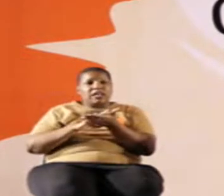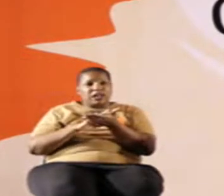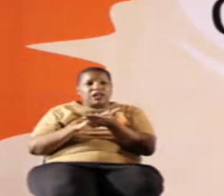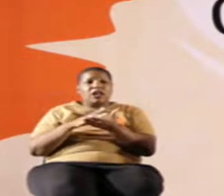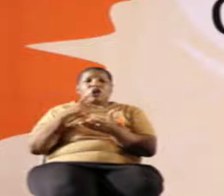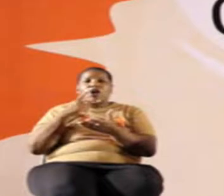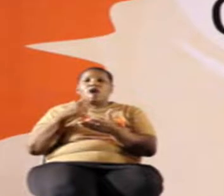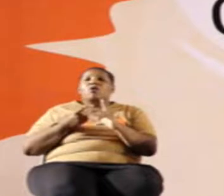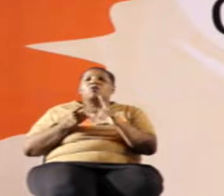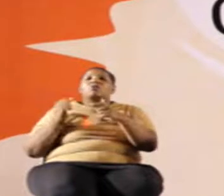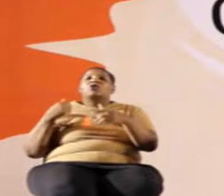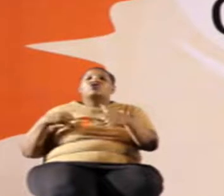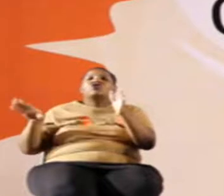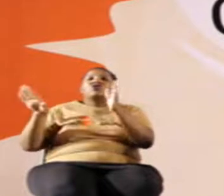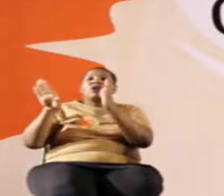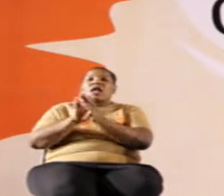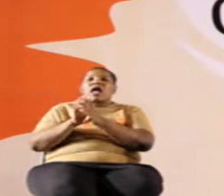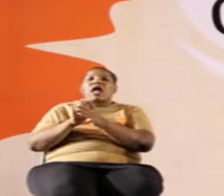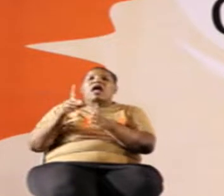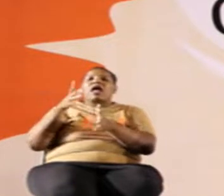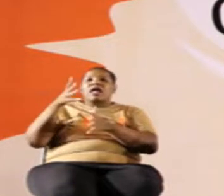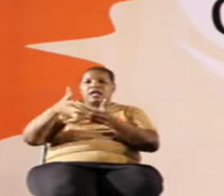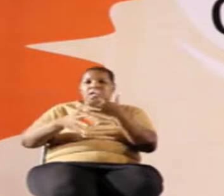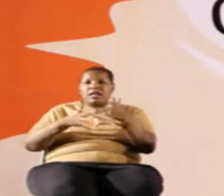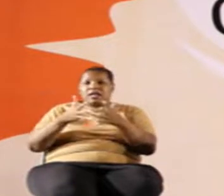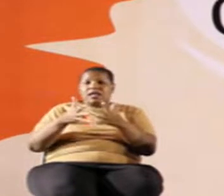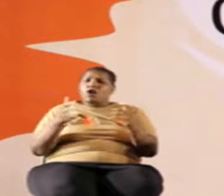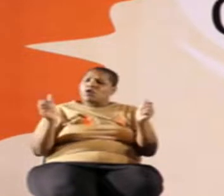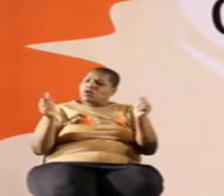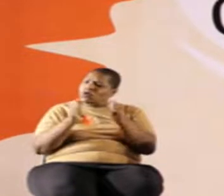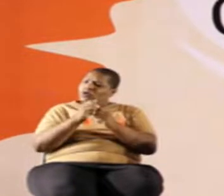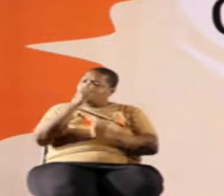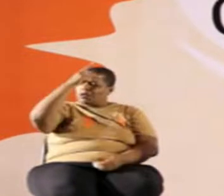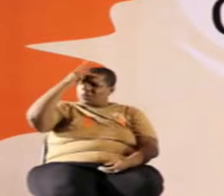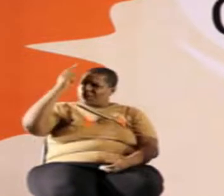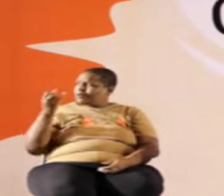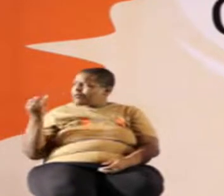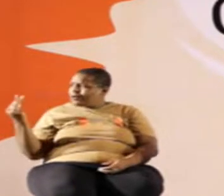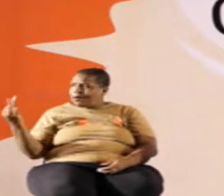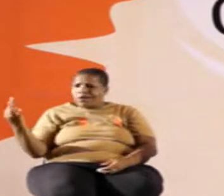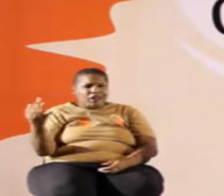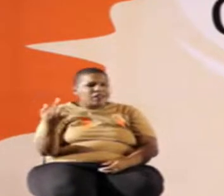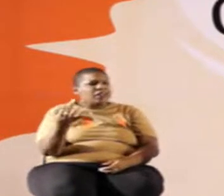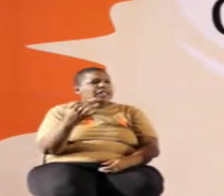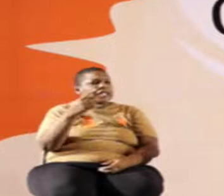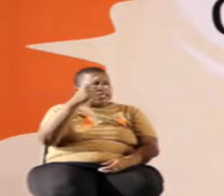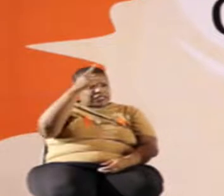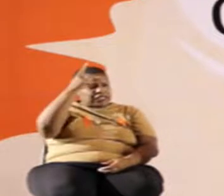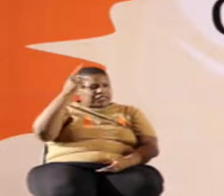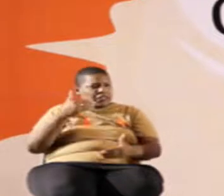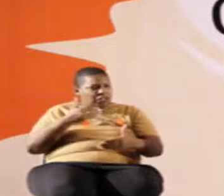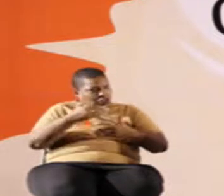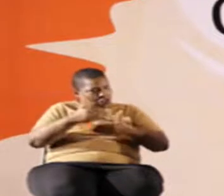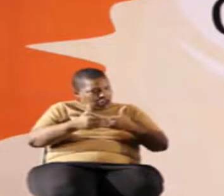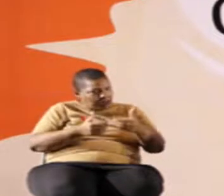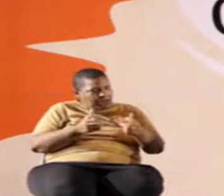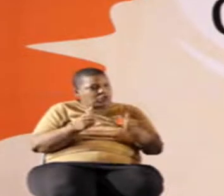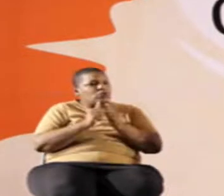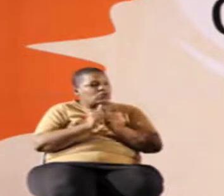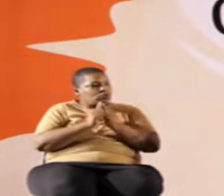minha palavra chegar mais longe. Estou aqui junto de tanta gente, enxergando tanta gente que tem caminhado junto, né?